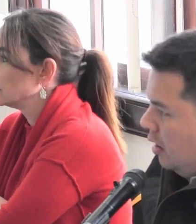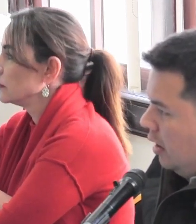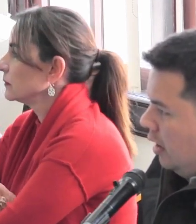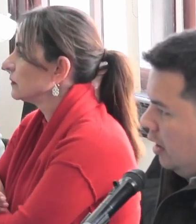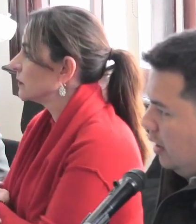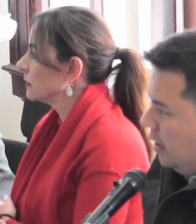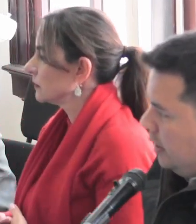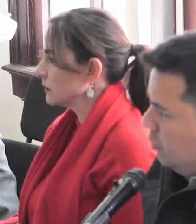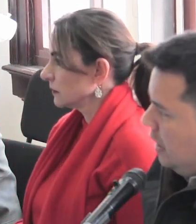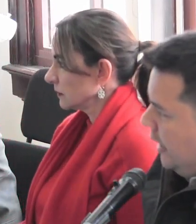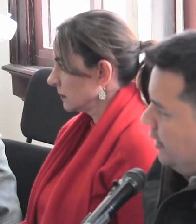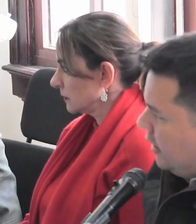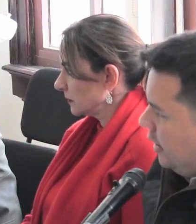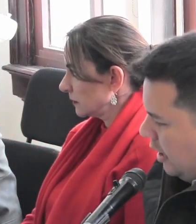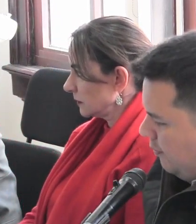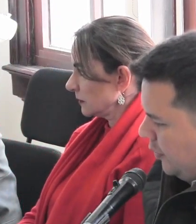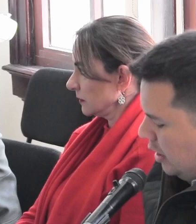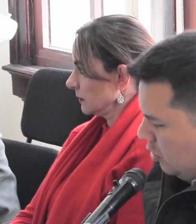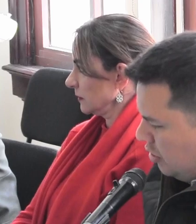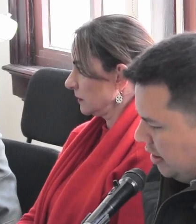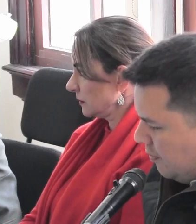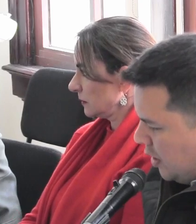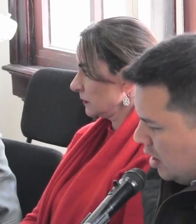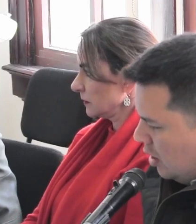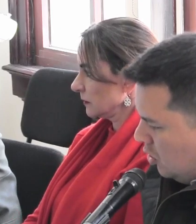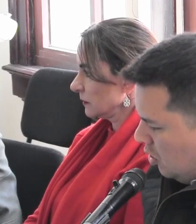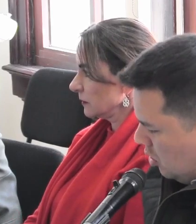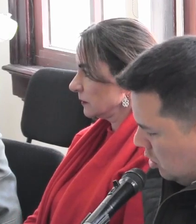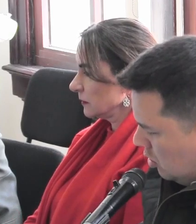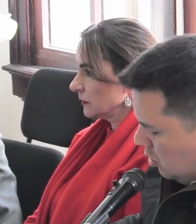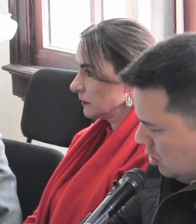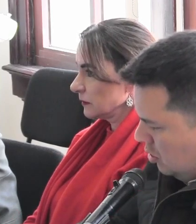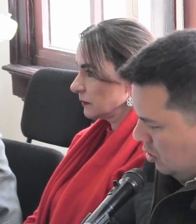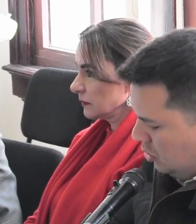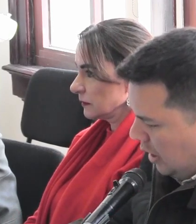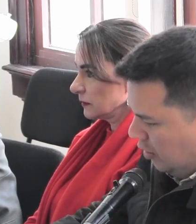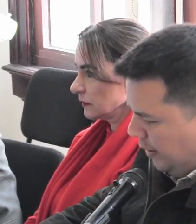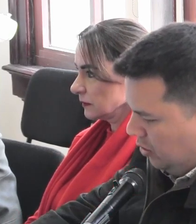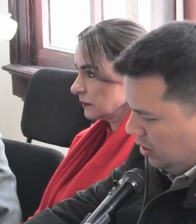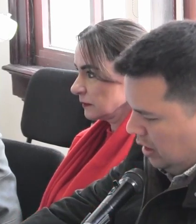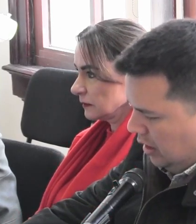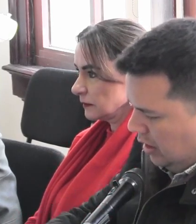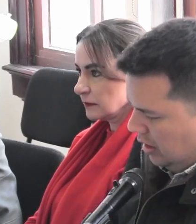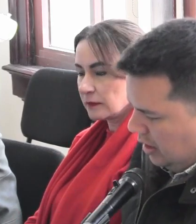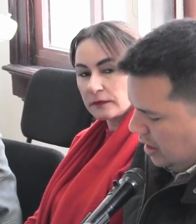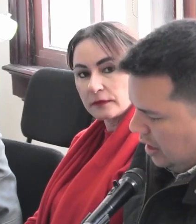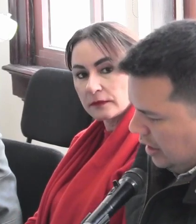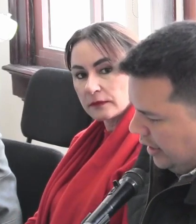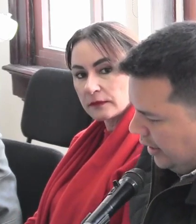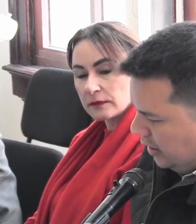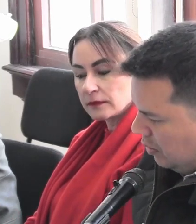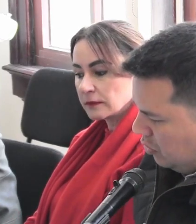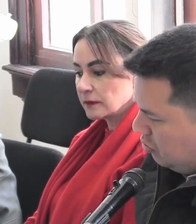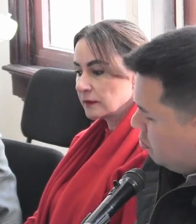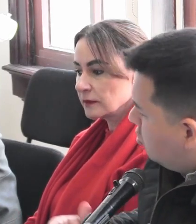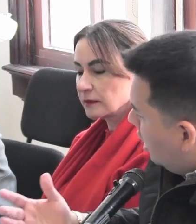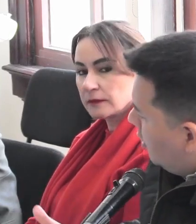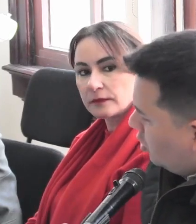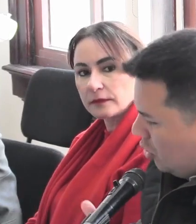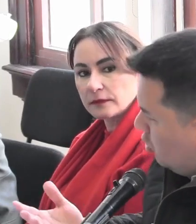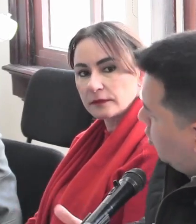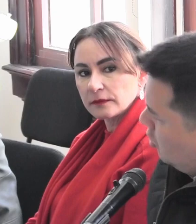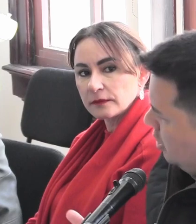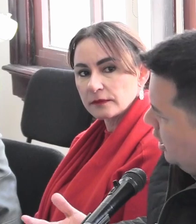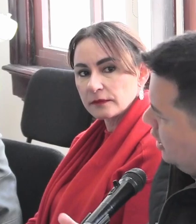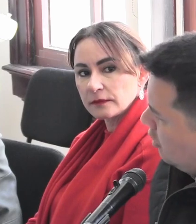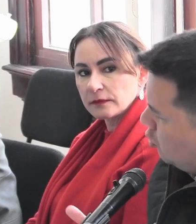también necesitamos el área técnica. Entonces, yo con todo el respeto le diría que tenemos, pues a lo